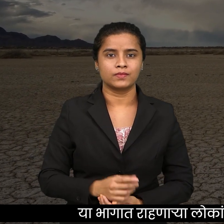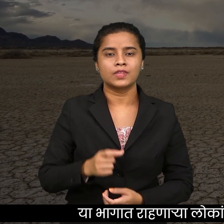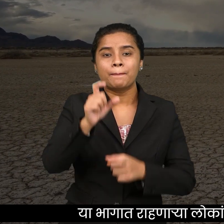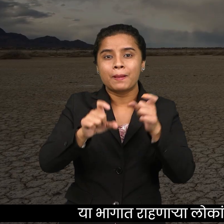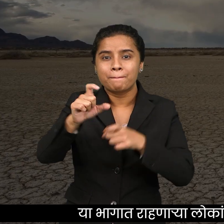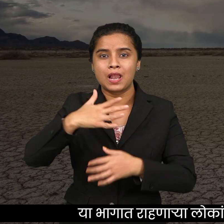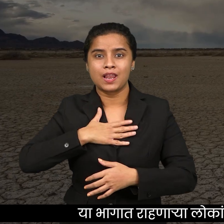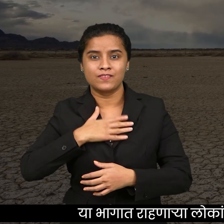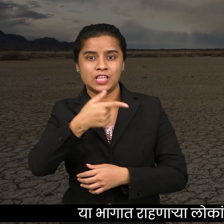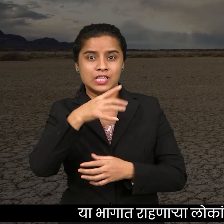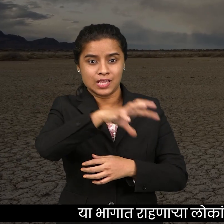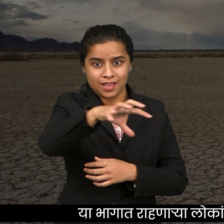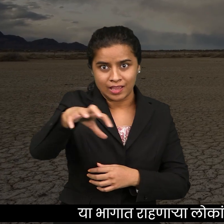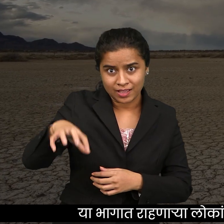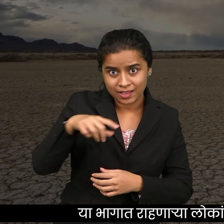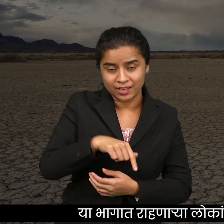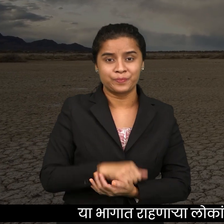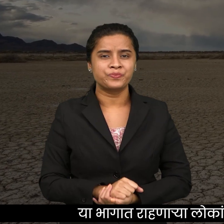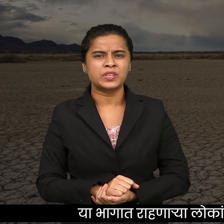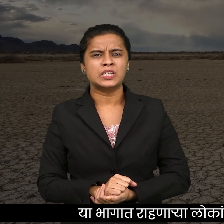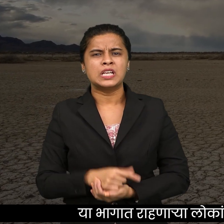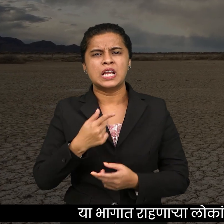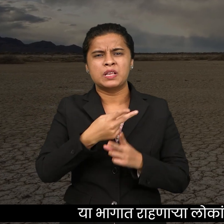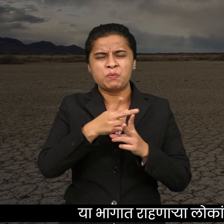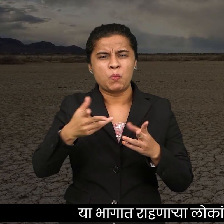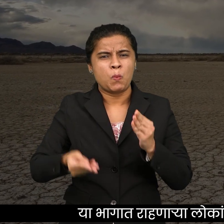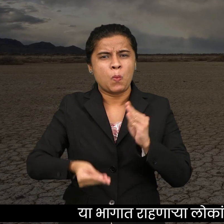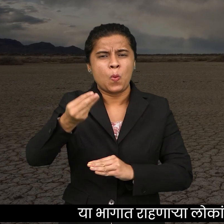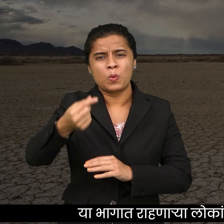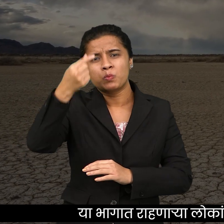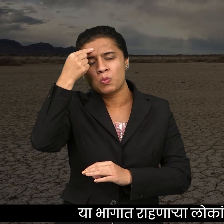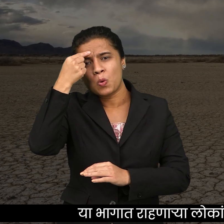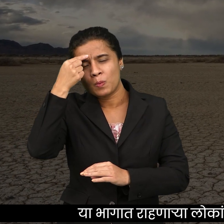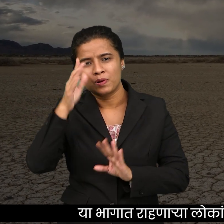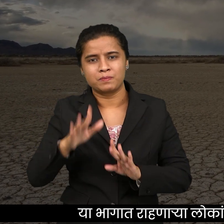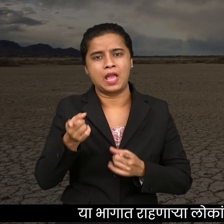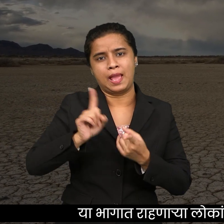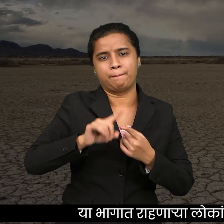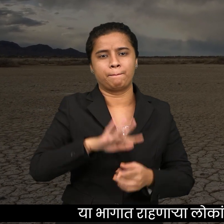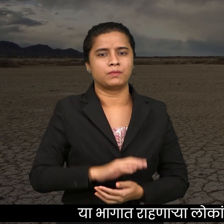या भागात राहणाऱ्या लोकांना अनेक अडचणींना तोंड द्यावे लागते.